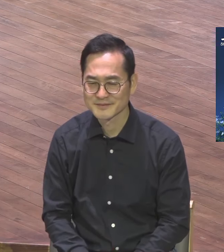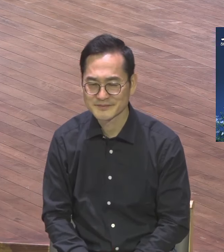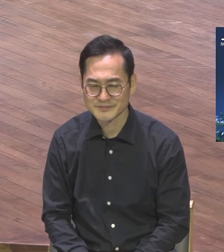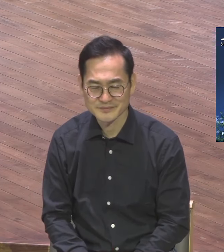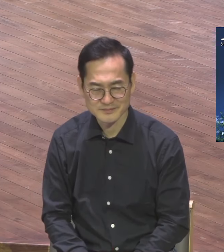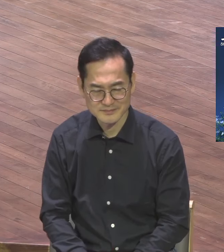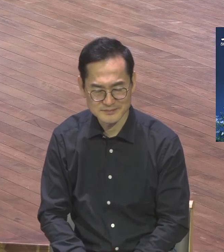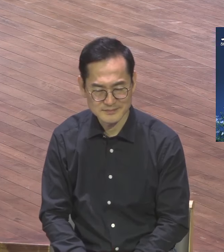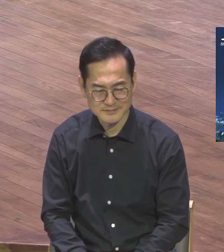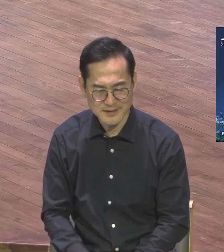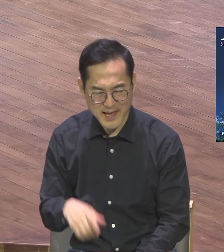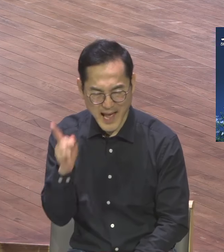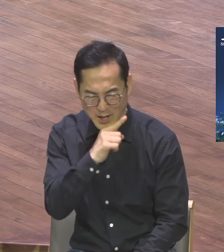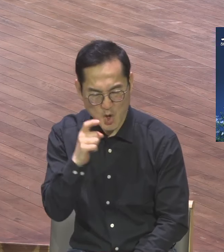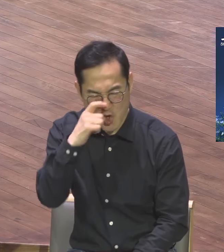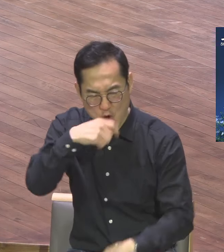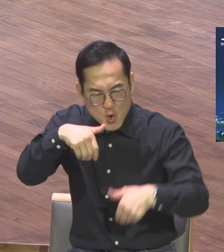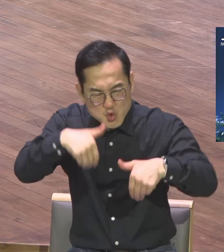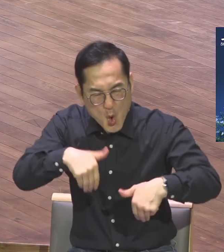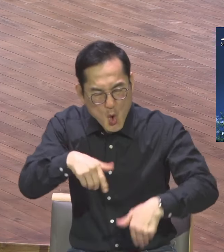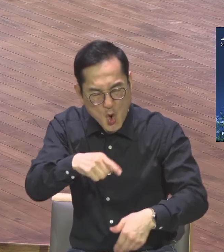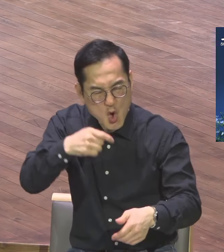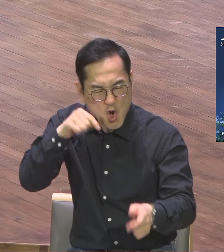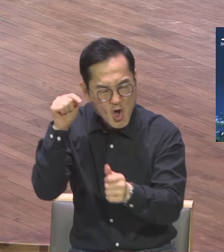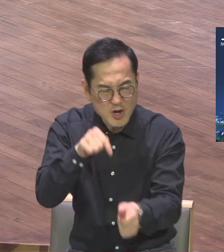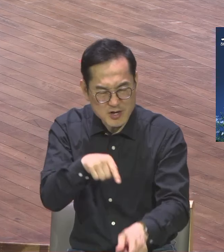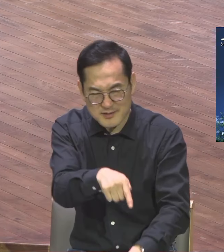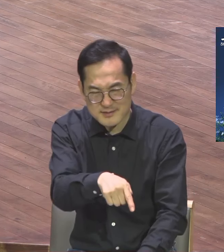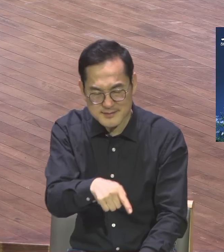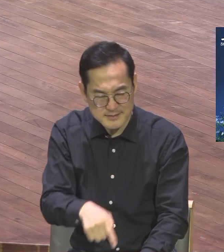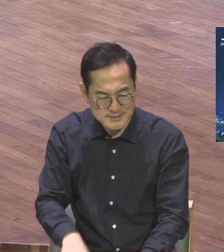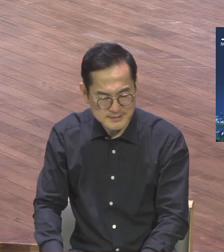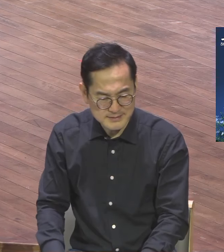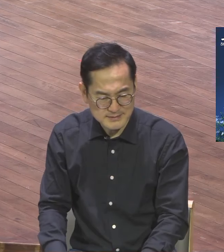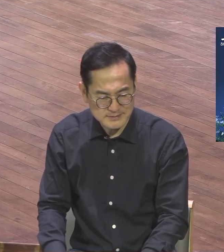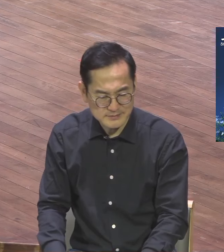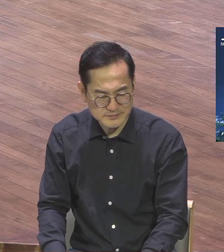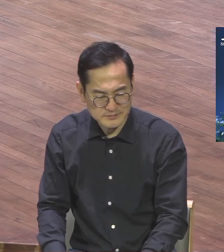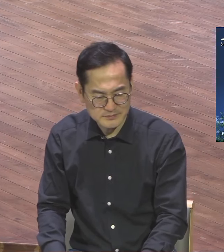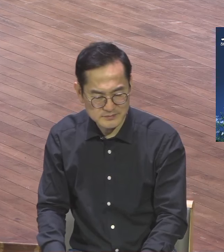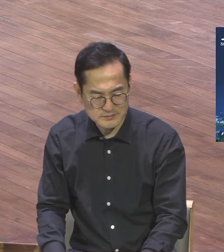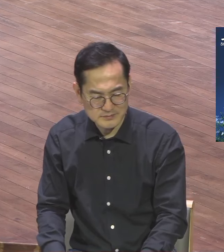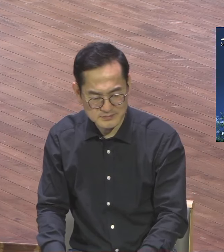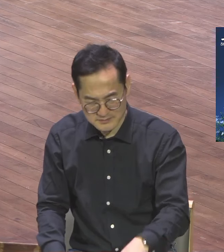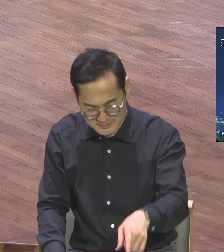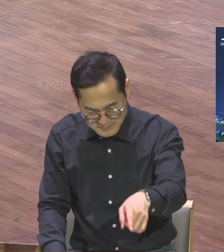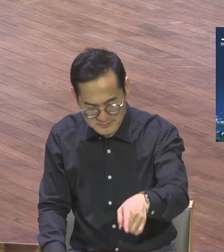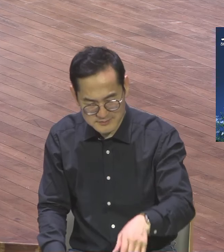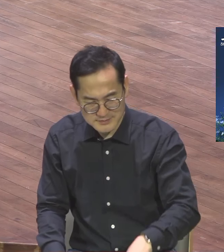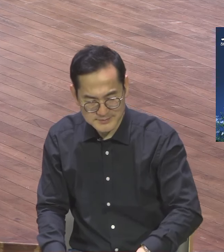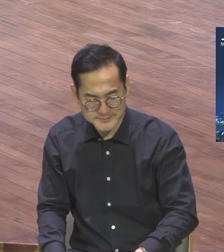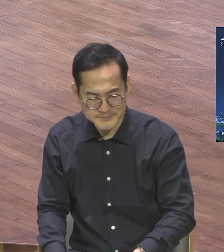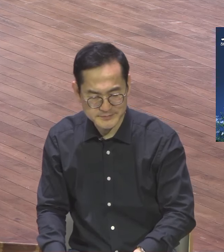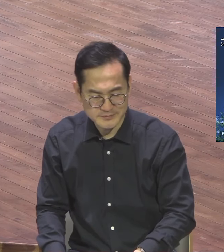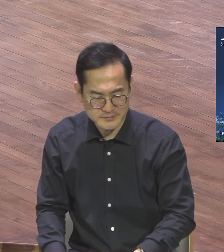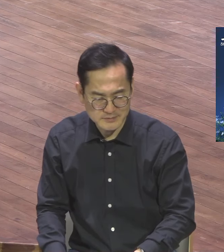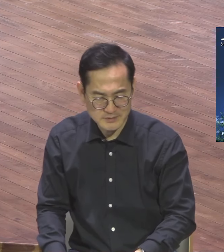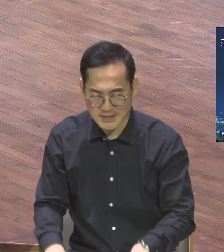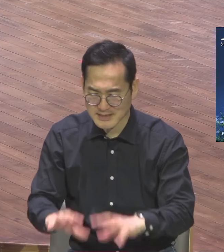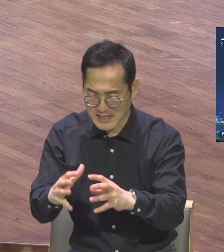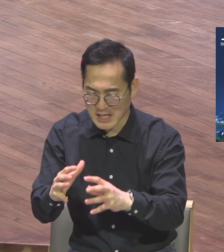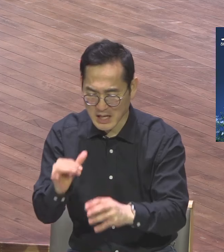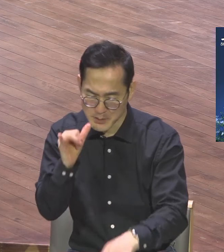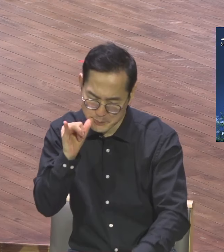하나님이 영계 보내서 한 나라라도 네가 하기 싫어도, 너 체질도 아니지만은 너는 세상이 사랑을 너무